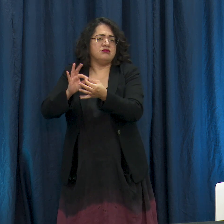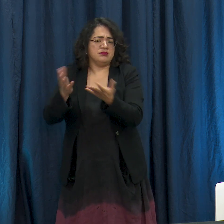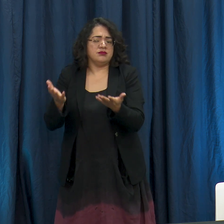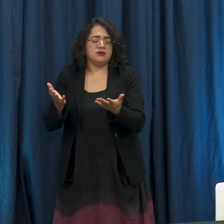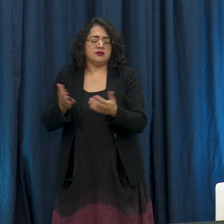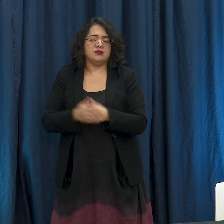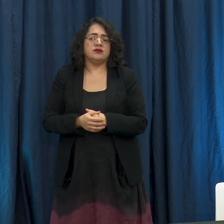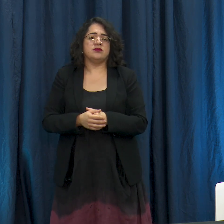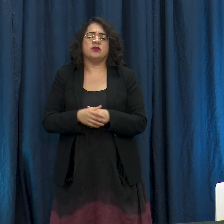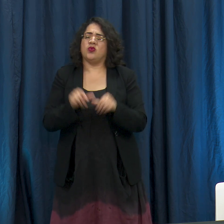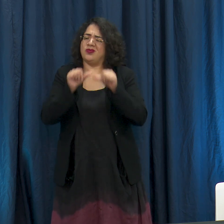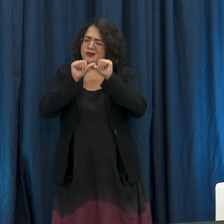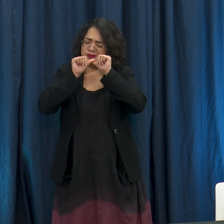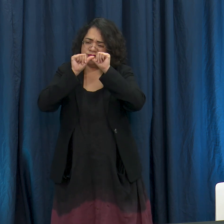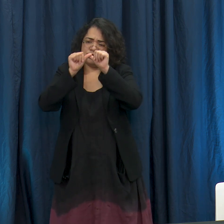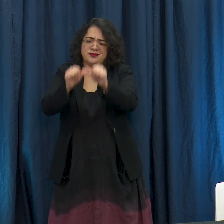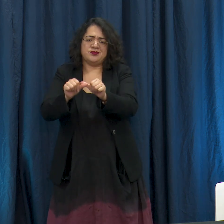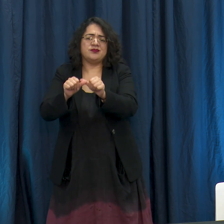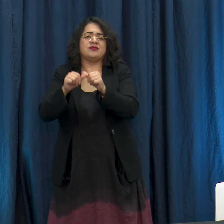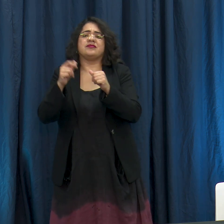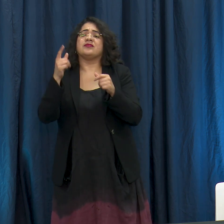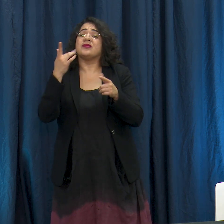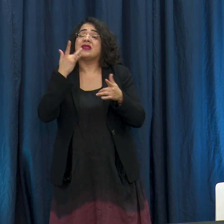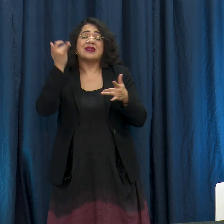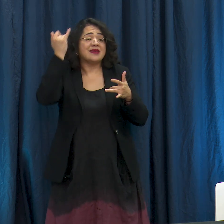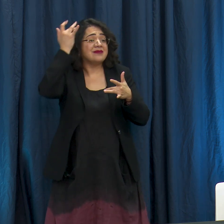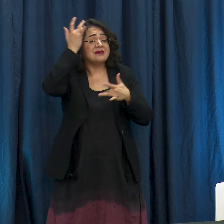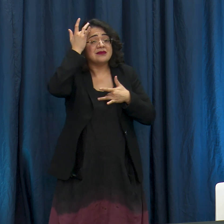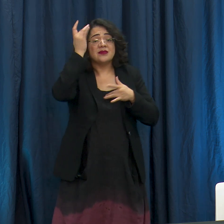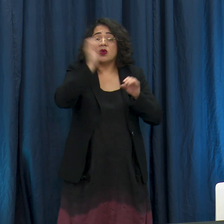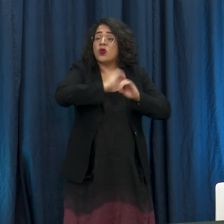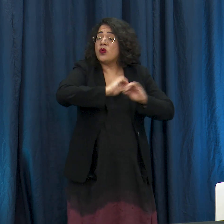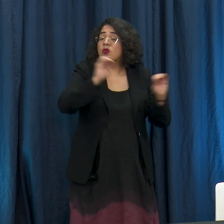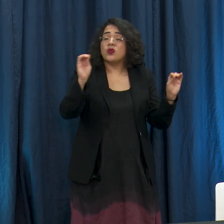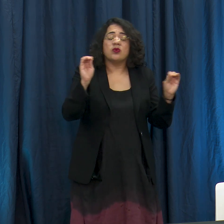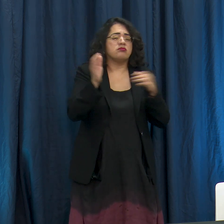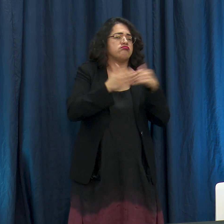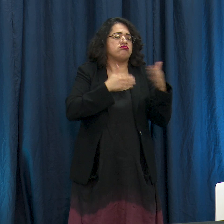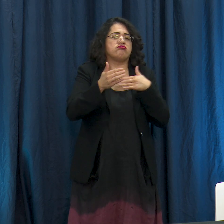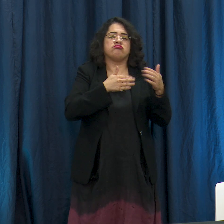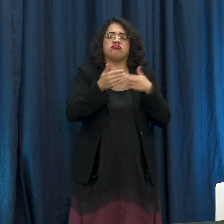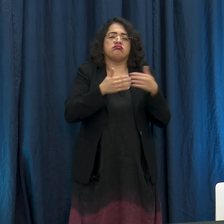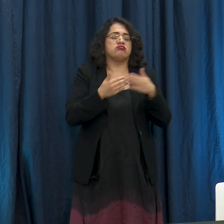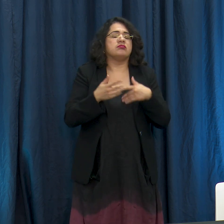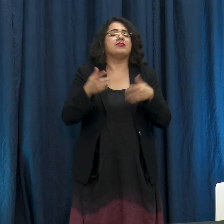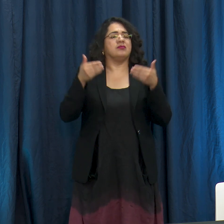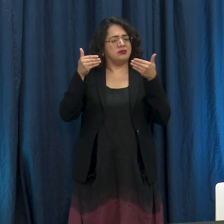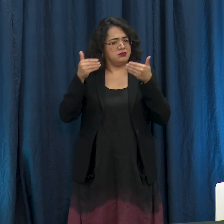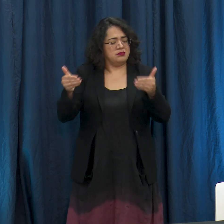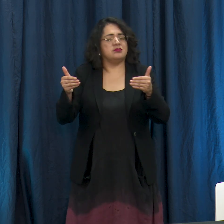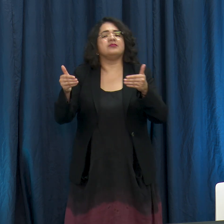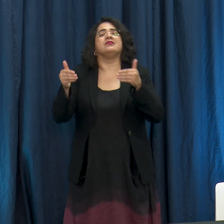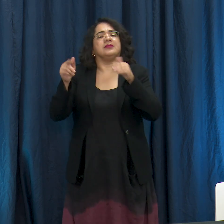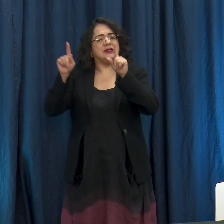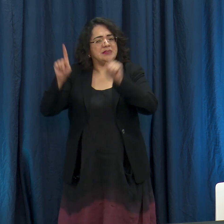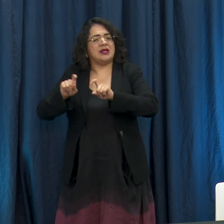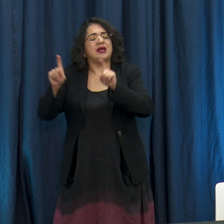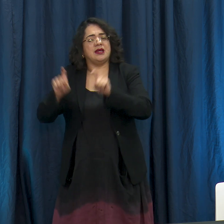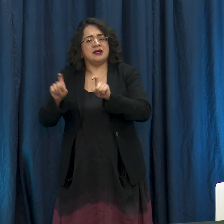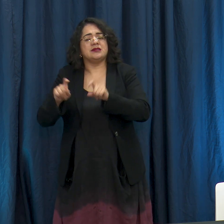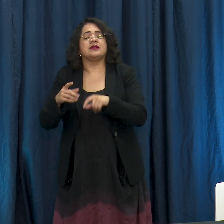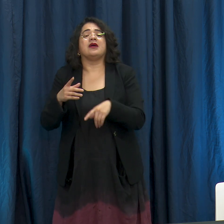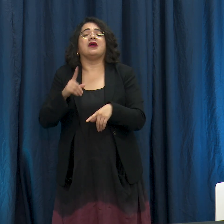estos centros y vamos a hacer pruebas a los residentes y personal de estos centros, aunque no tengan síntomas, y vamos a aislar